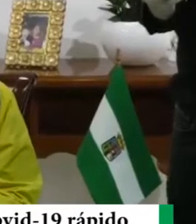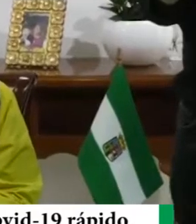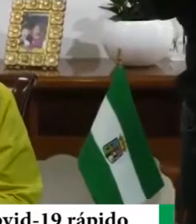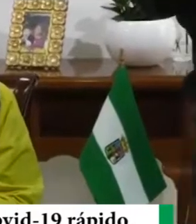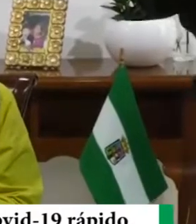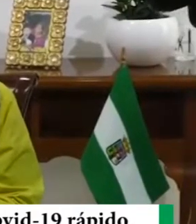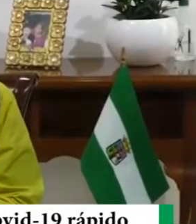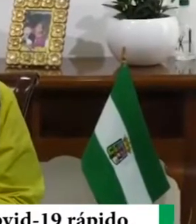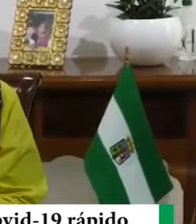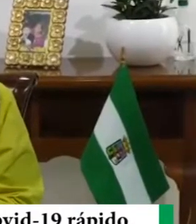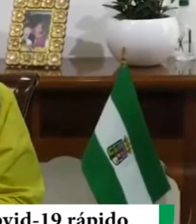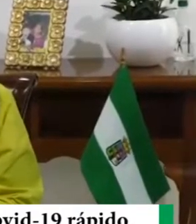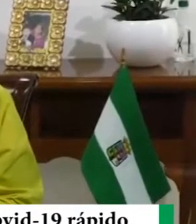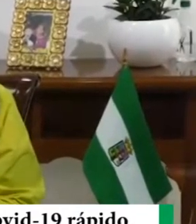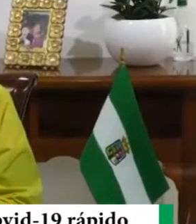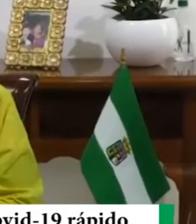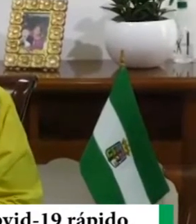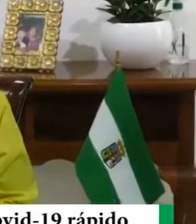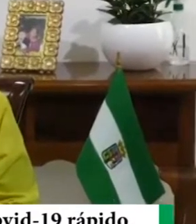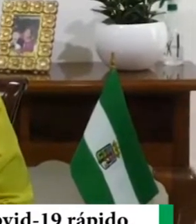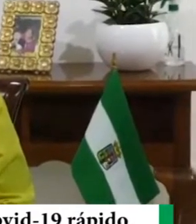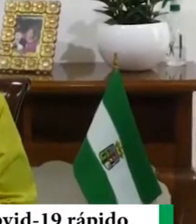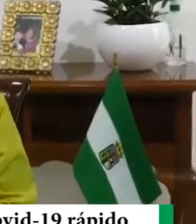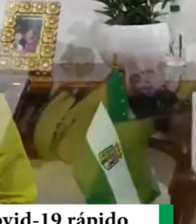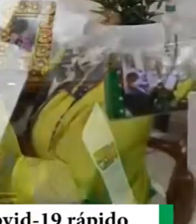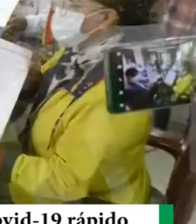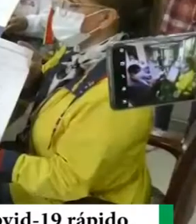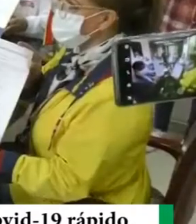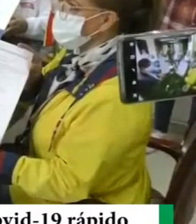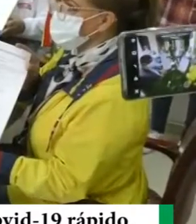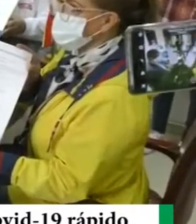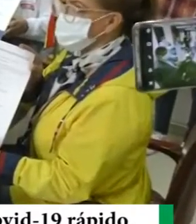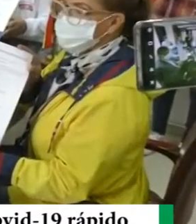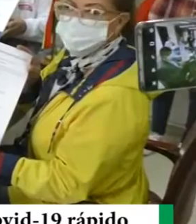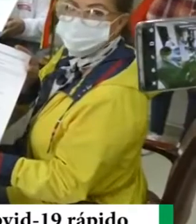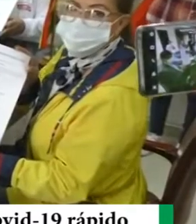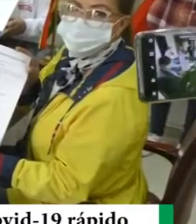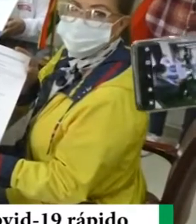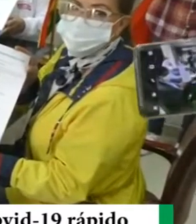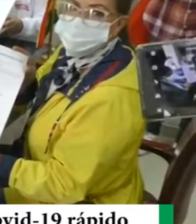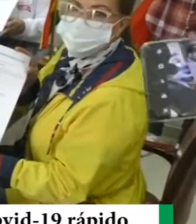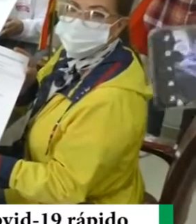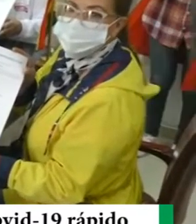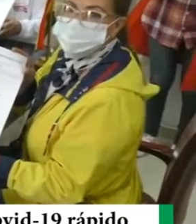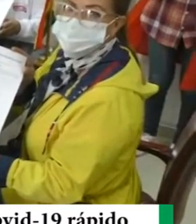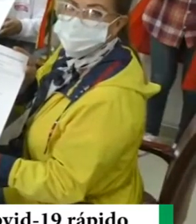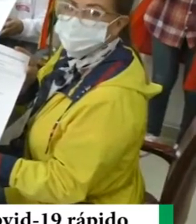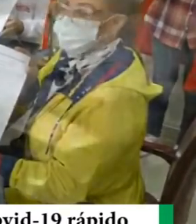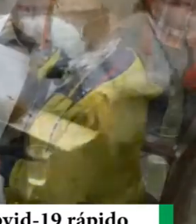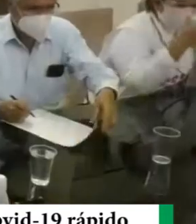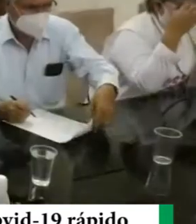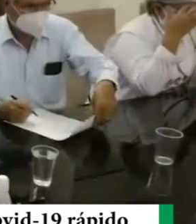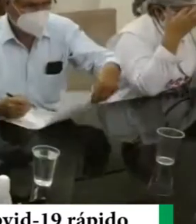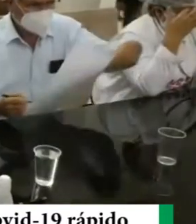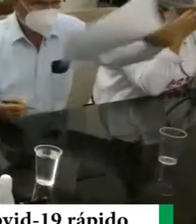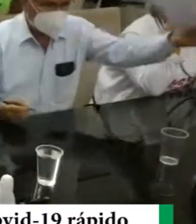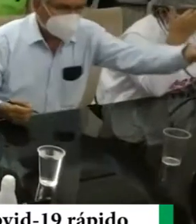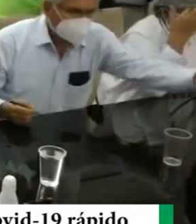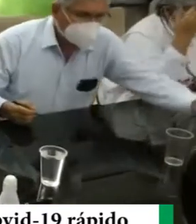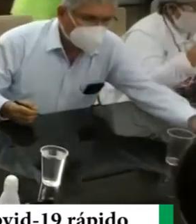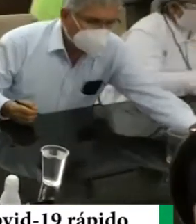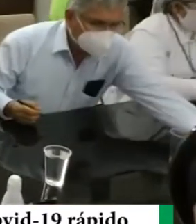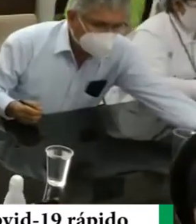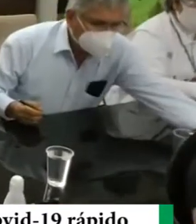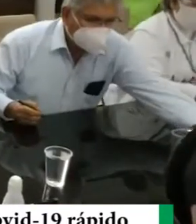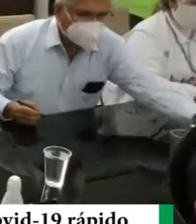muchísimas gracias. Lo único que tengo que agradecer la voluntad, agradecer la voluntad también en todos los alumnos.